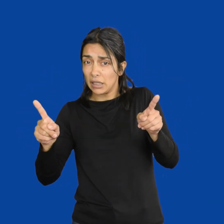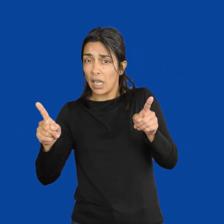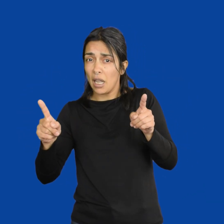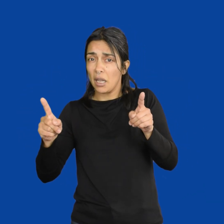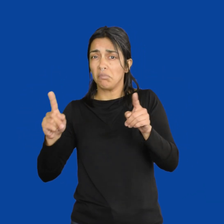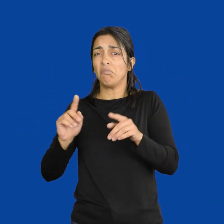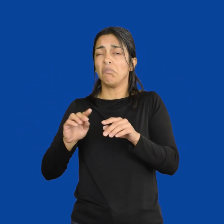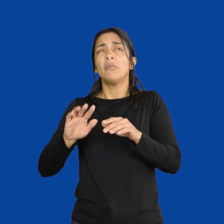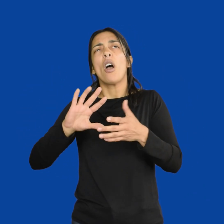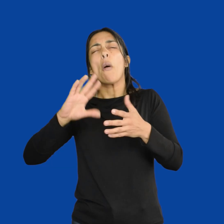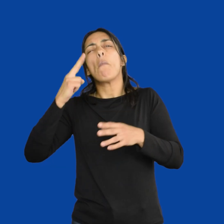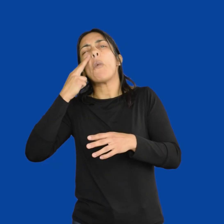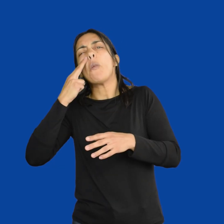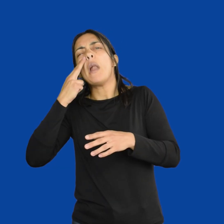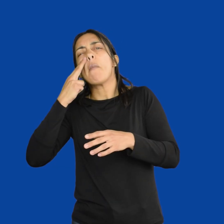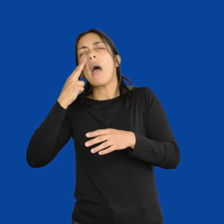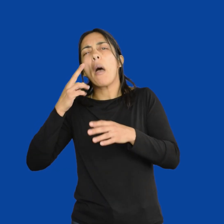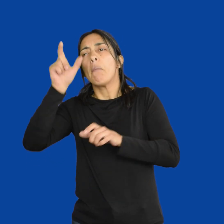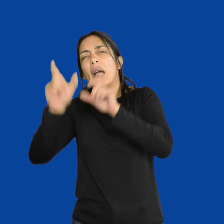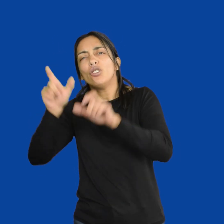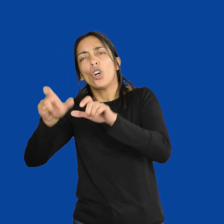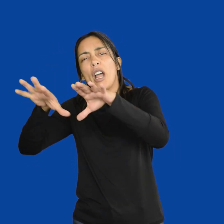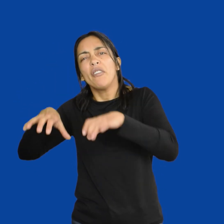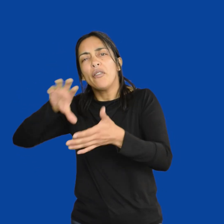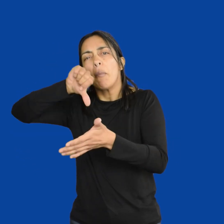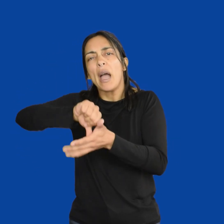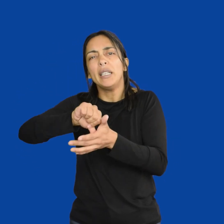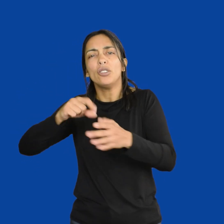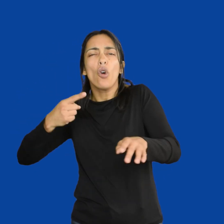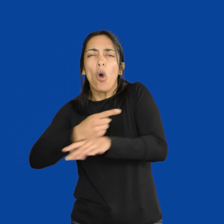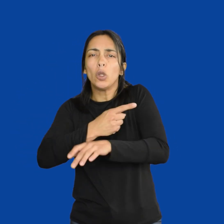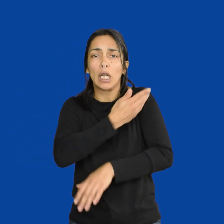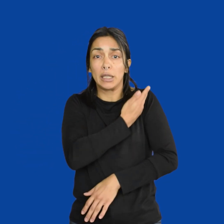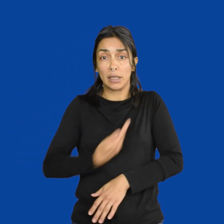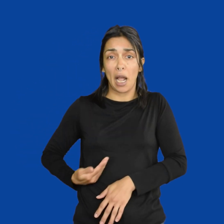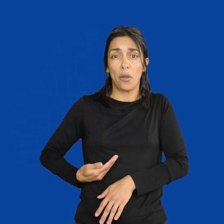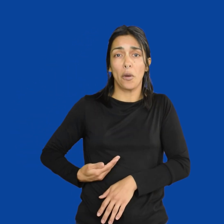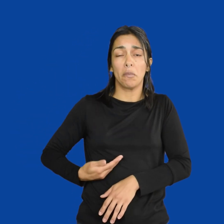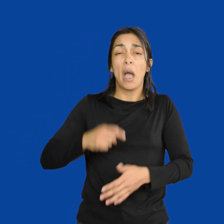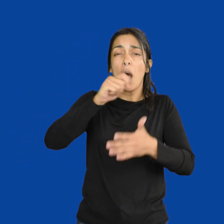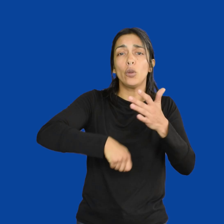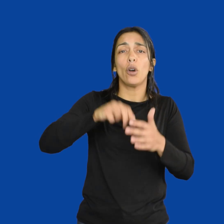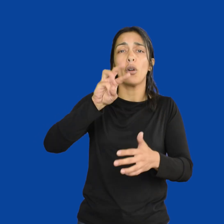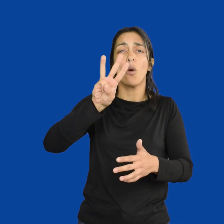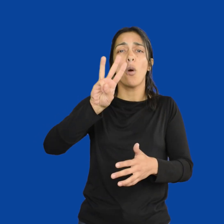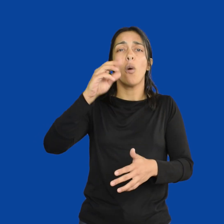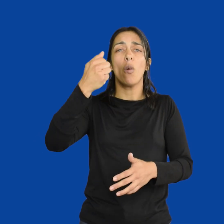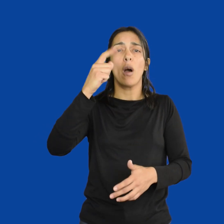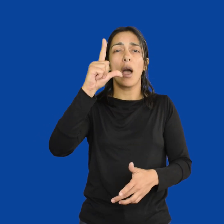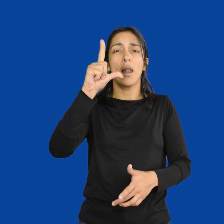Una guerra civil, por el contrario, se mantiene al margen de un conflicto entre habitantes y el Estado. El profesor